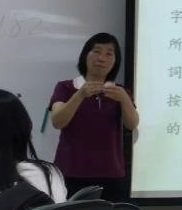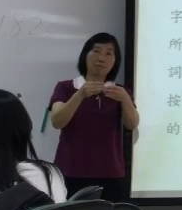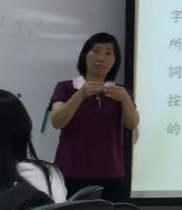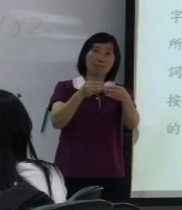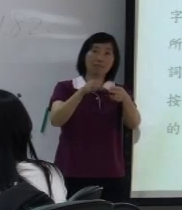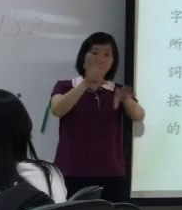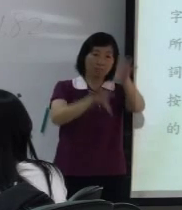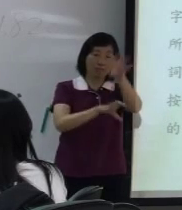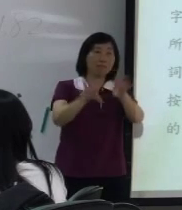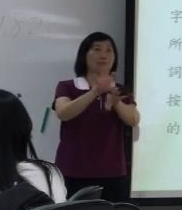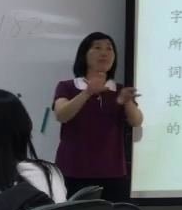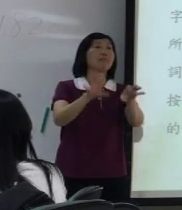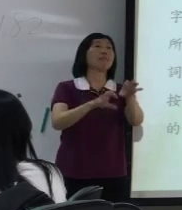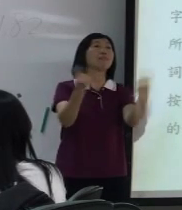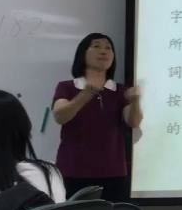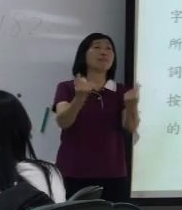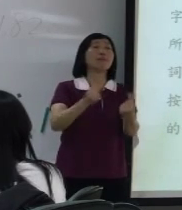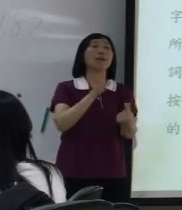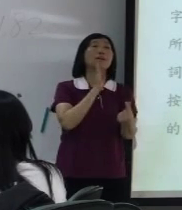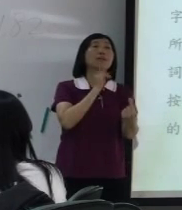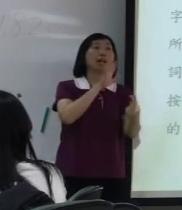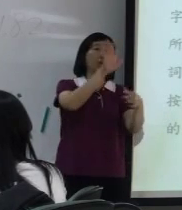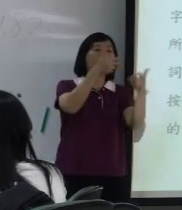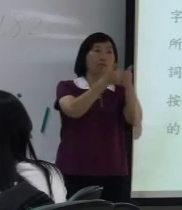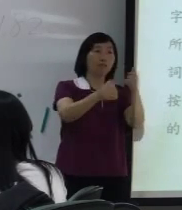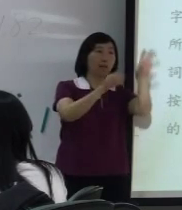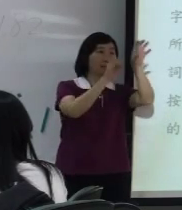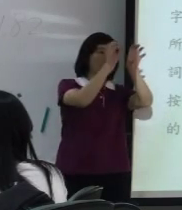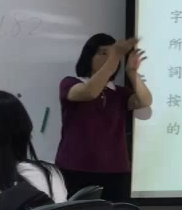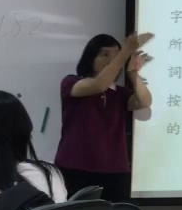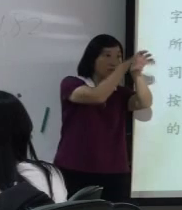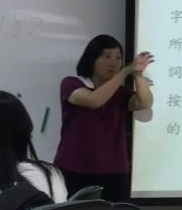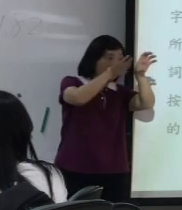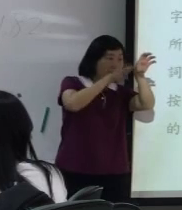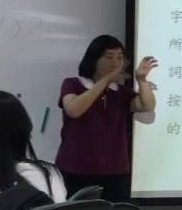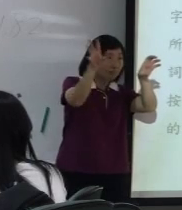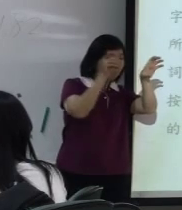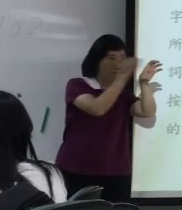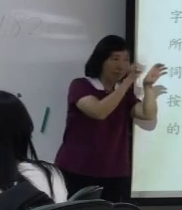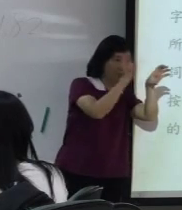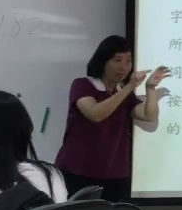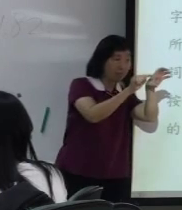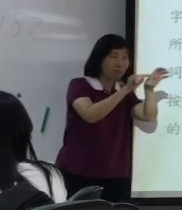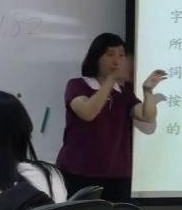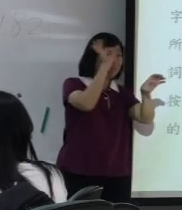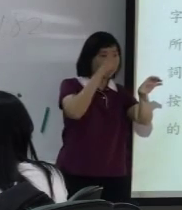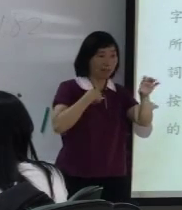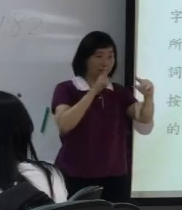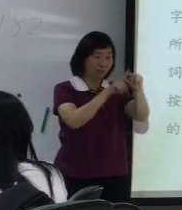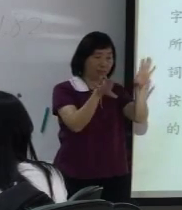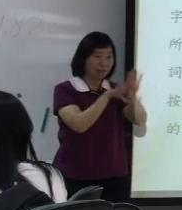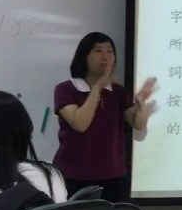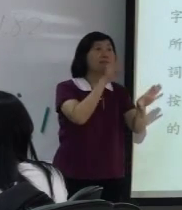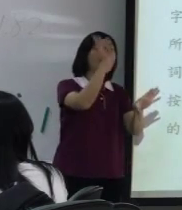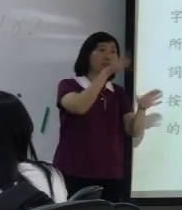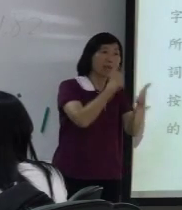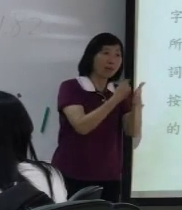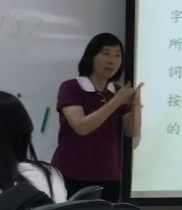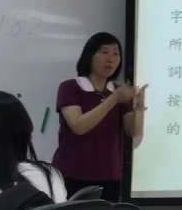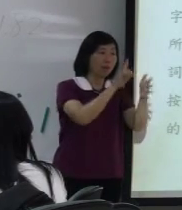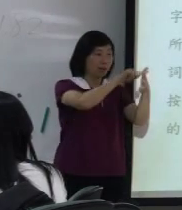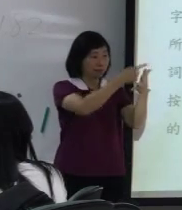方式编列，首列部首，再按部首所属单字之笔画顺